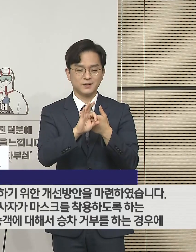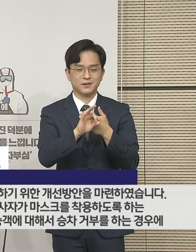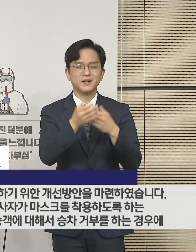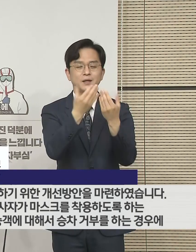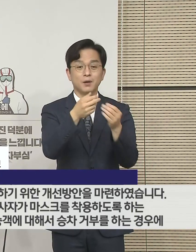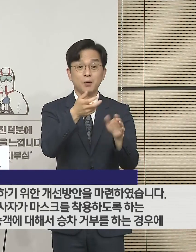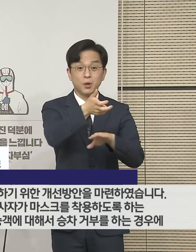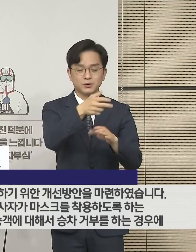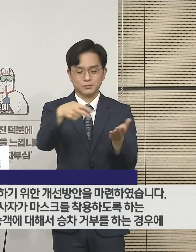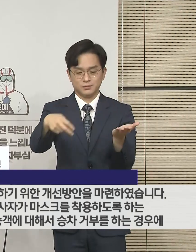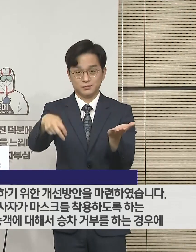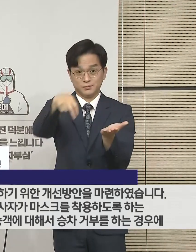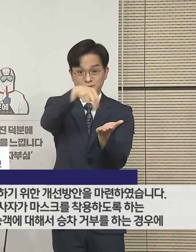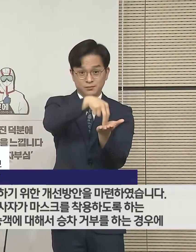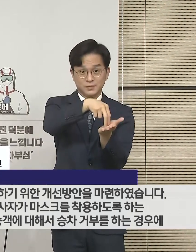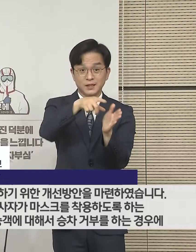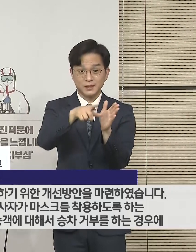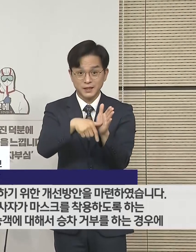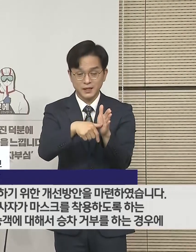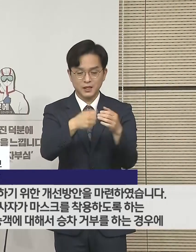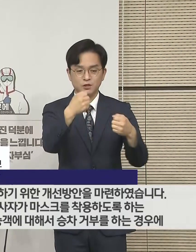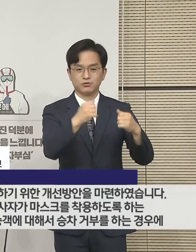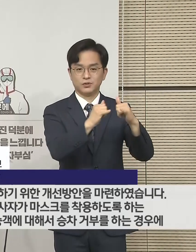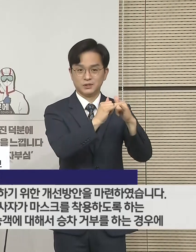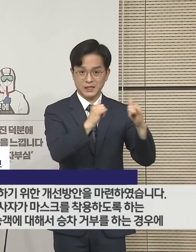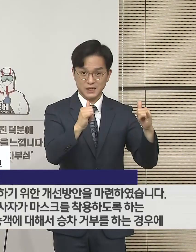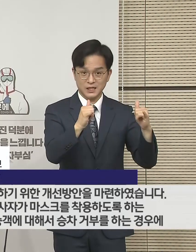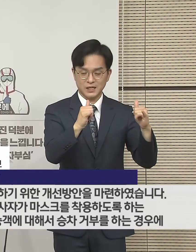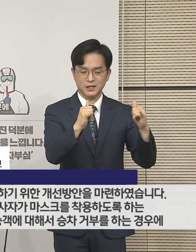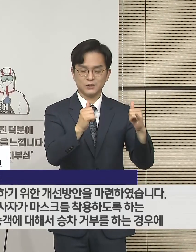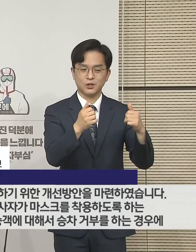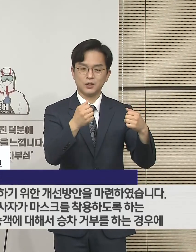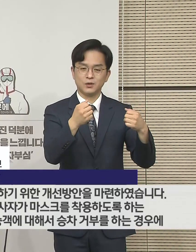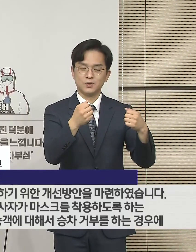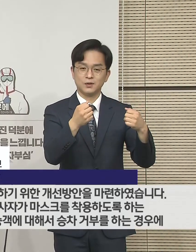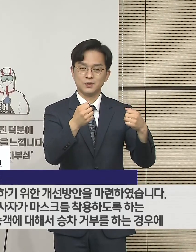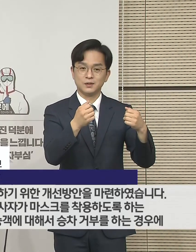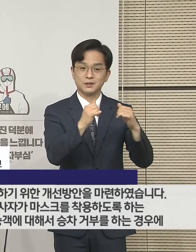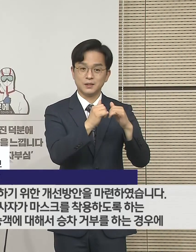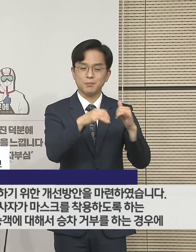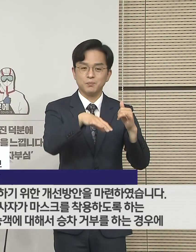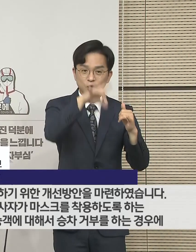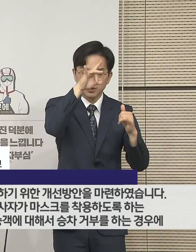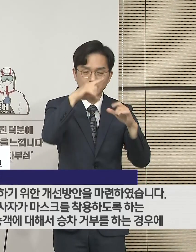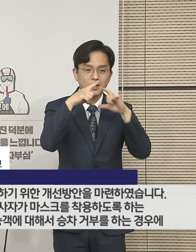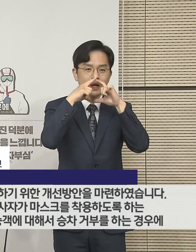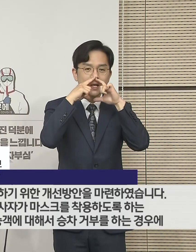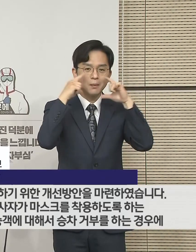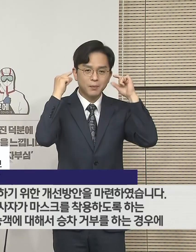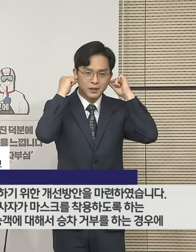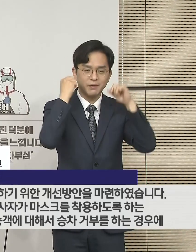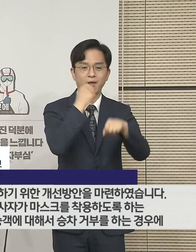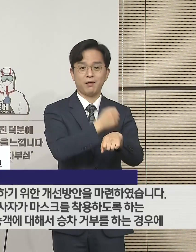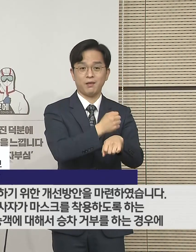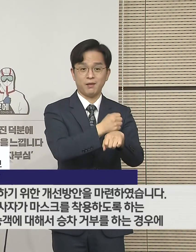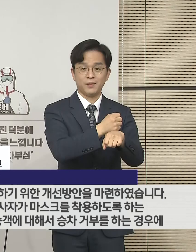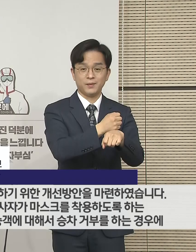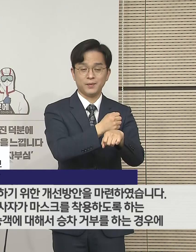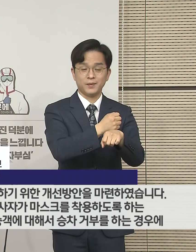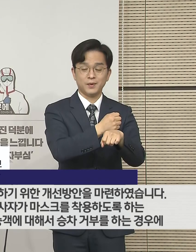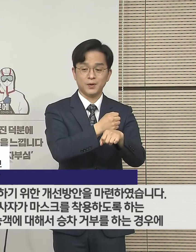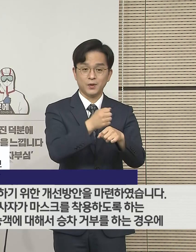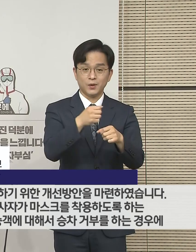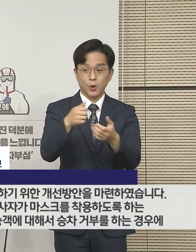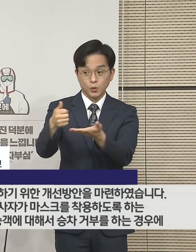때 운송사업자와 운수종사자가 마스크를 착용하도록 하는 개선 조치를 하고 마스크를 착용하지